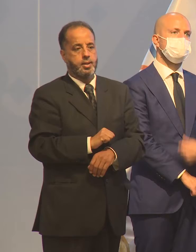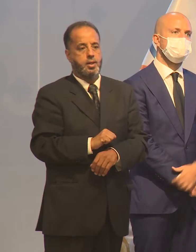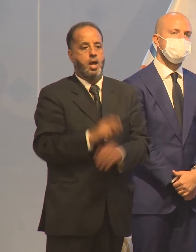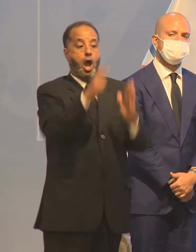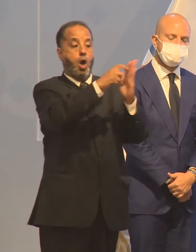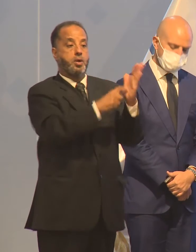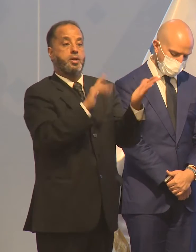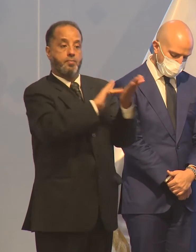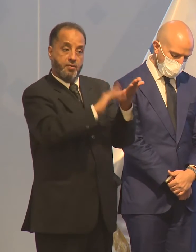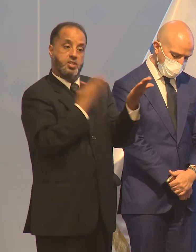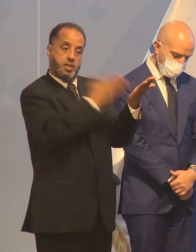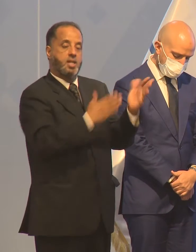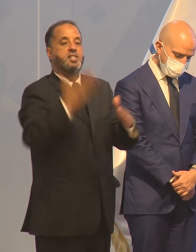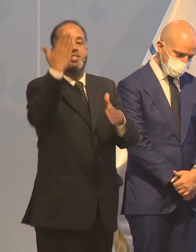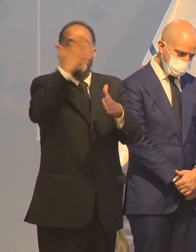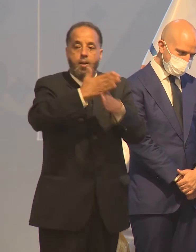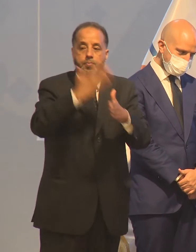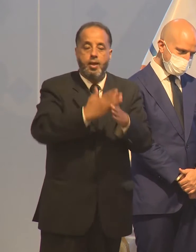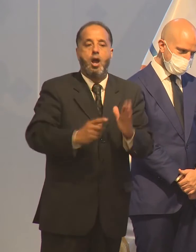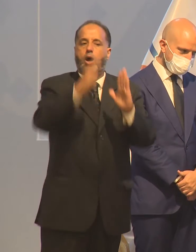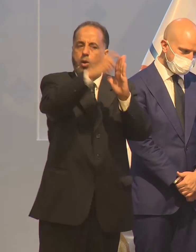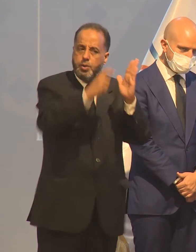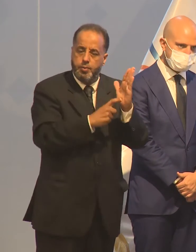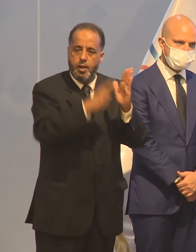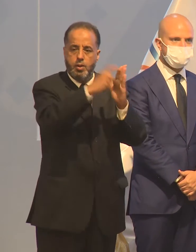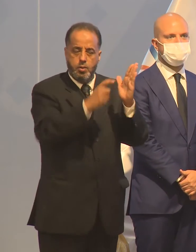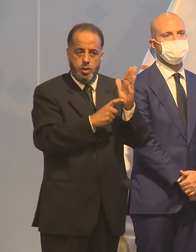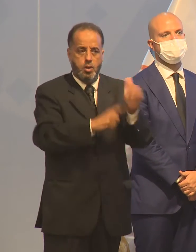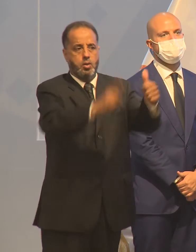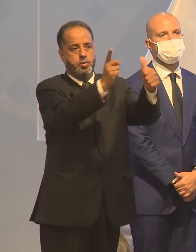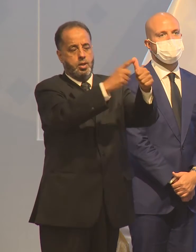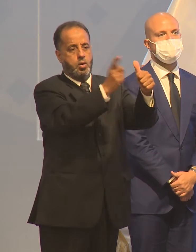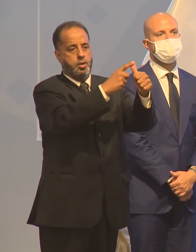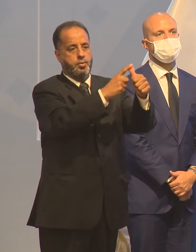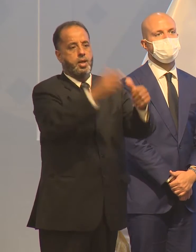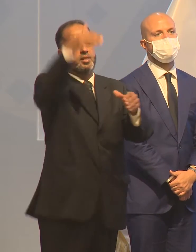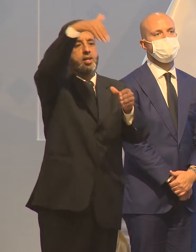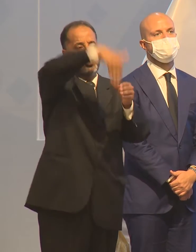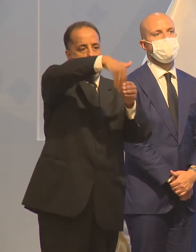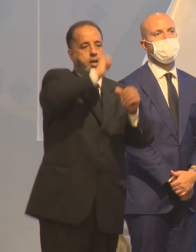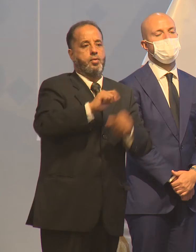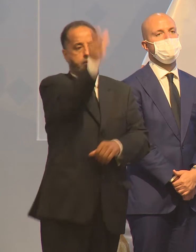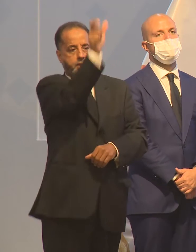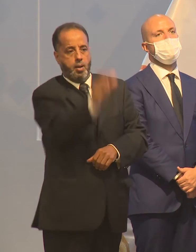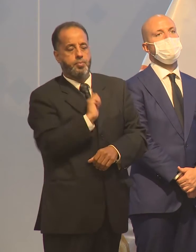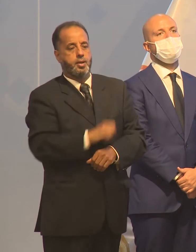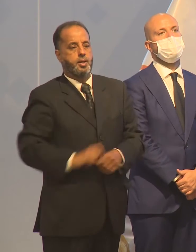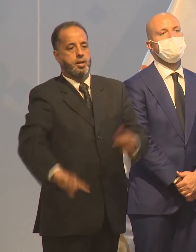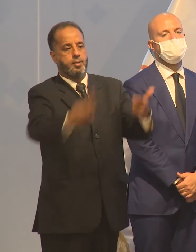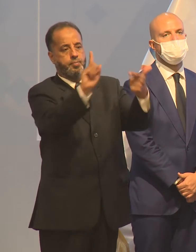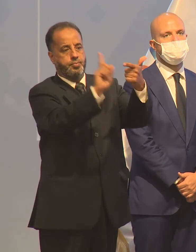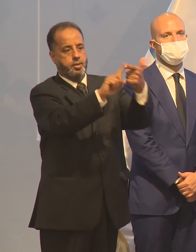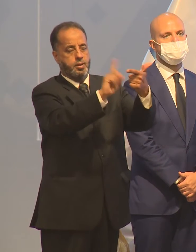استلامنا القوانين، والسبب في ذلك لأن القوانين تحتوي أول شيء على شروط الترشح، هذه نقطة، والنقطة